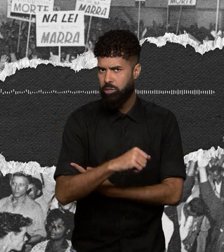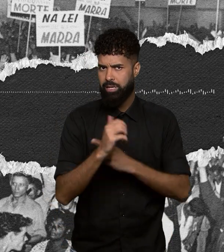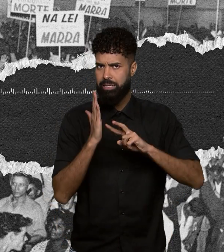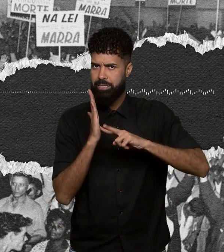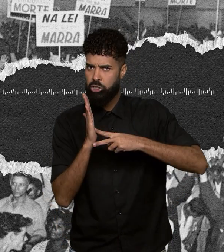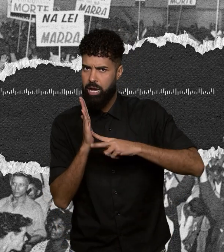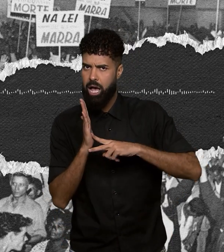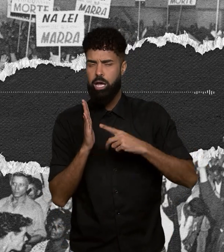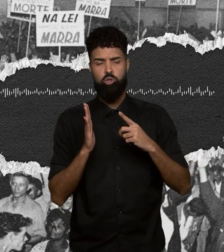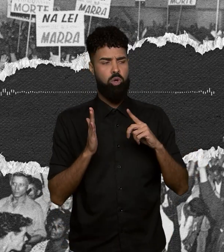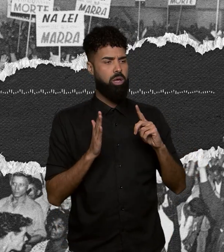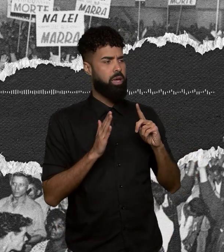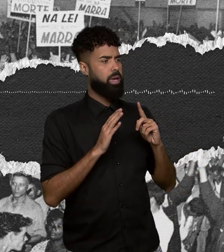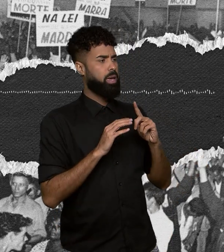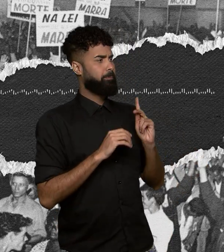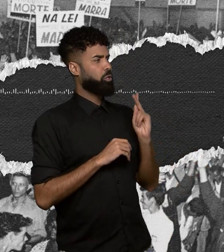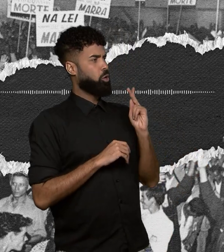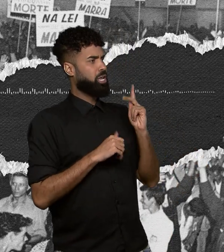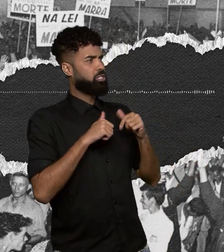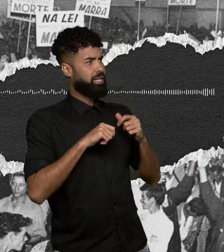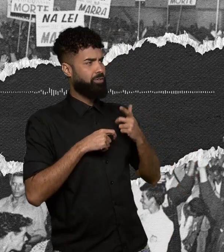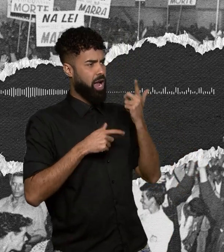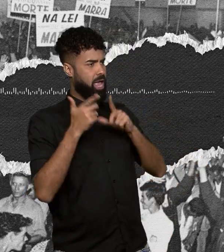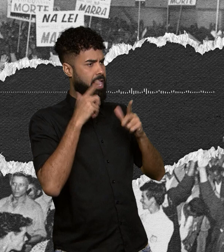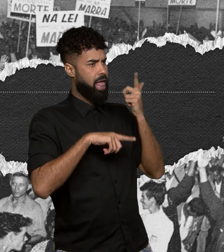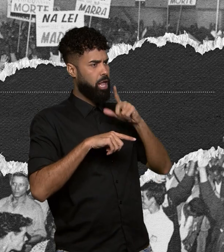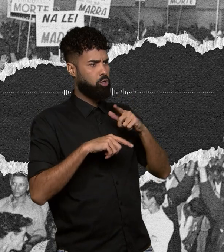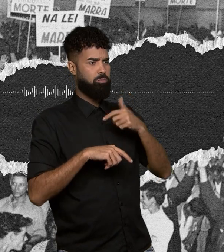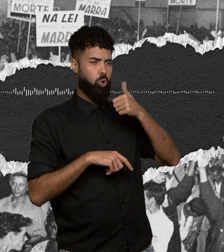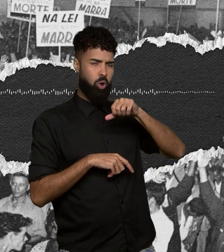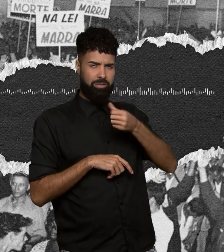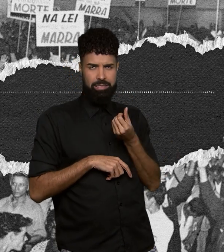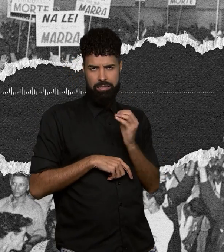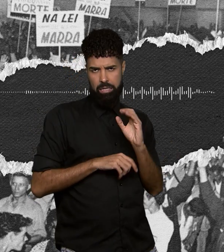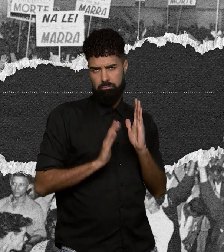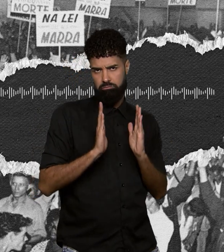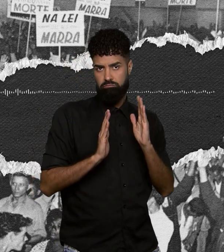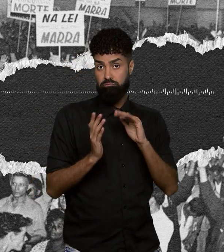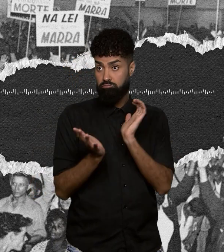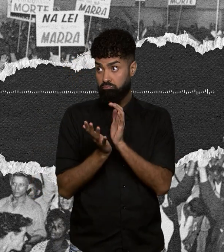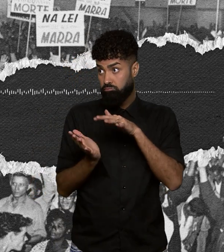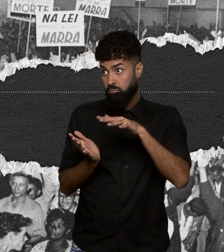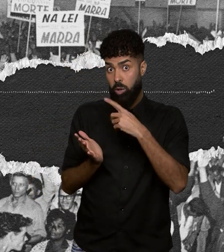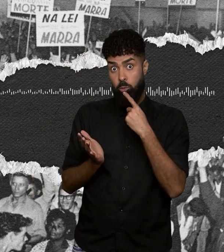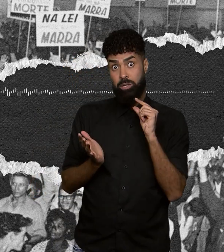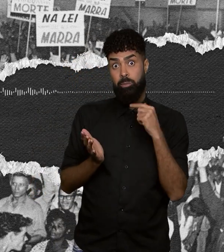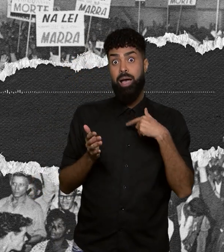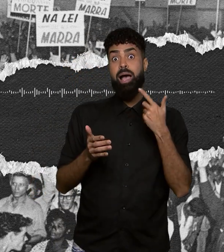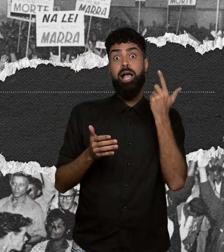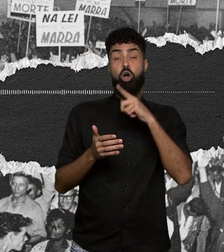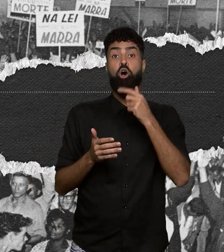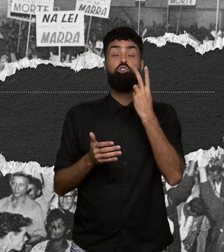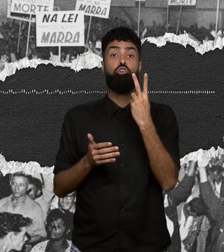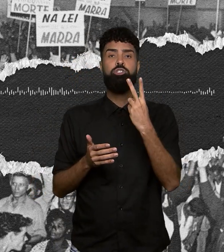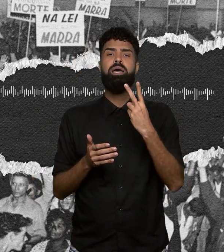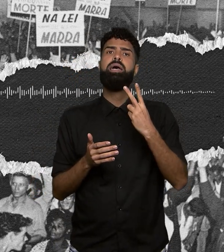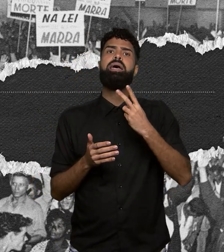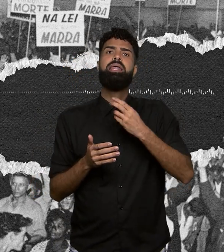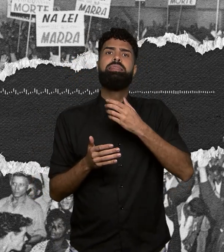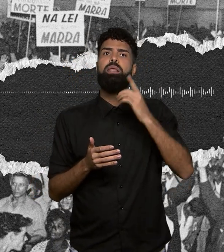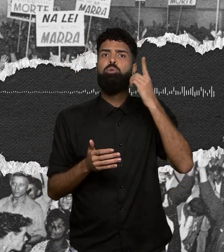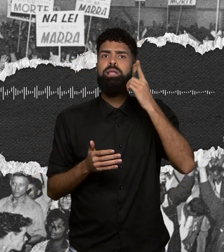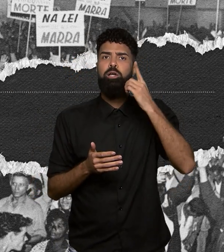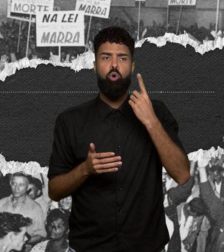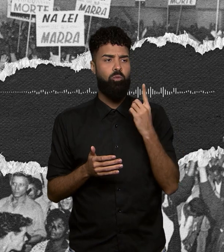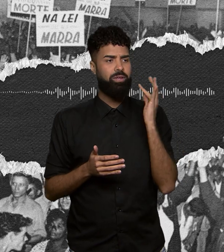Petroleiros vinha acumulando ali pelos idos de 1960 a categoria tinha acabado de eleger dois deputados um Federal